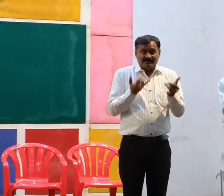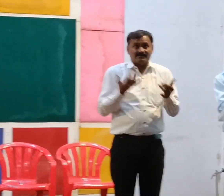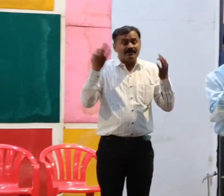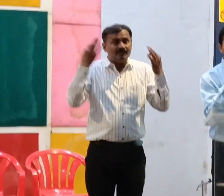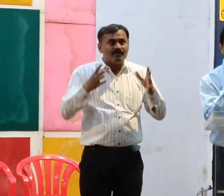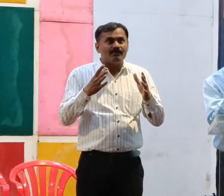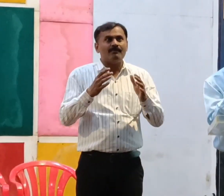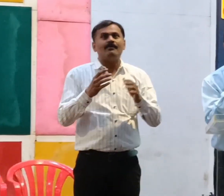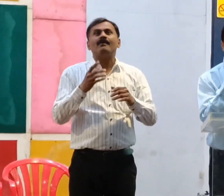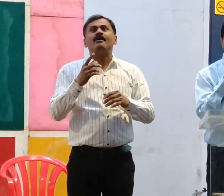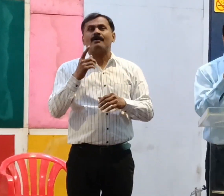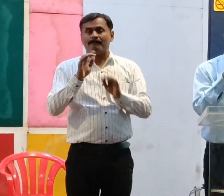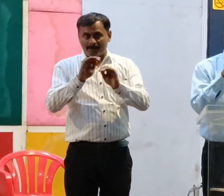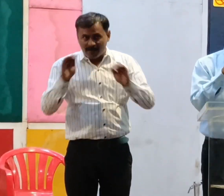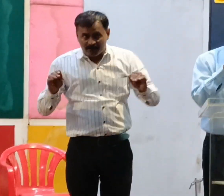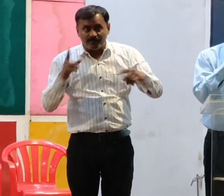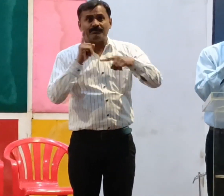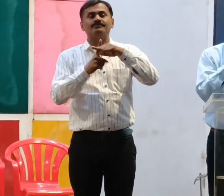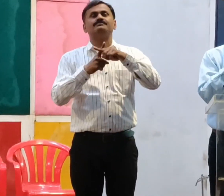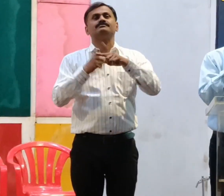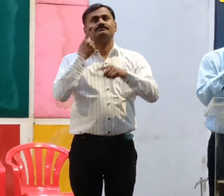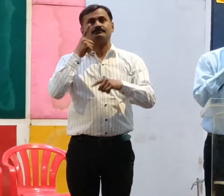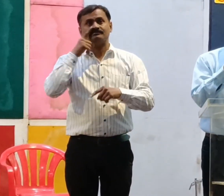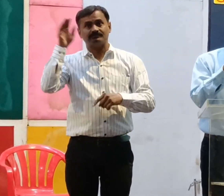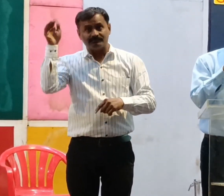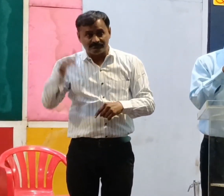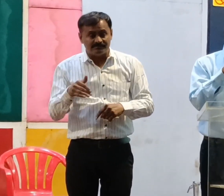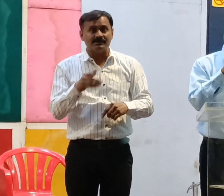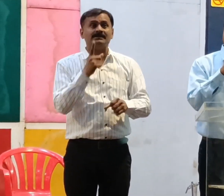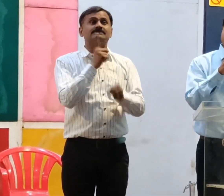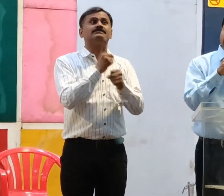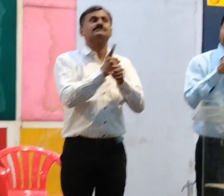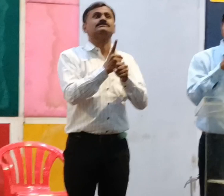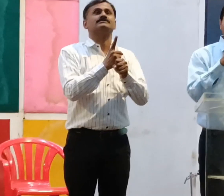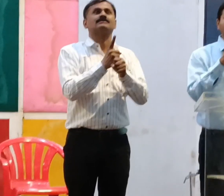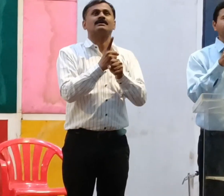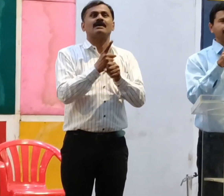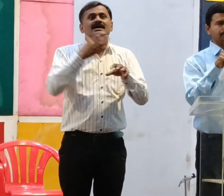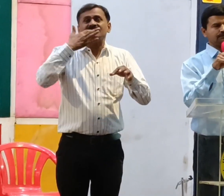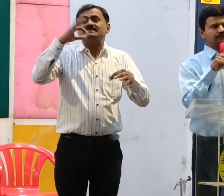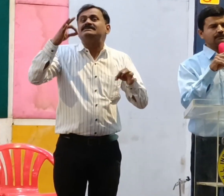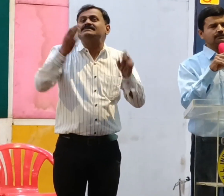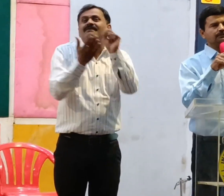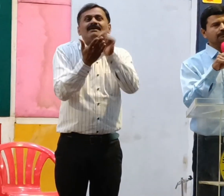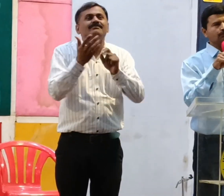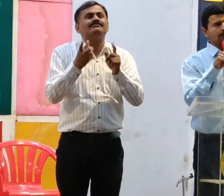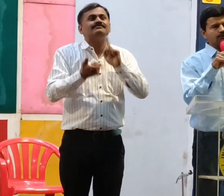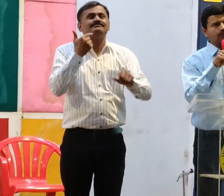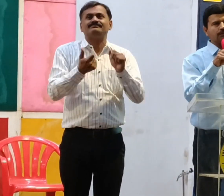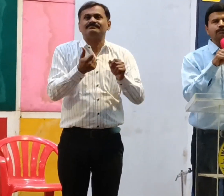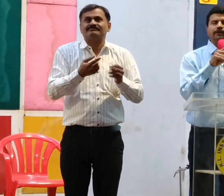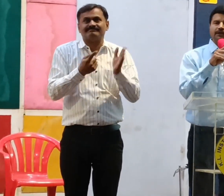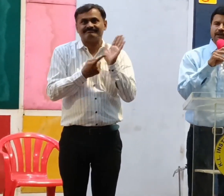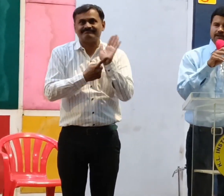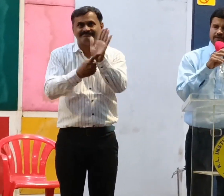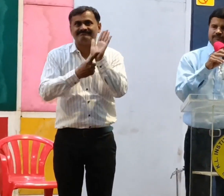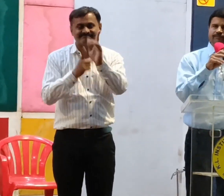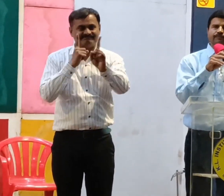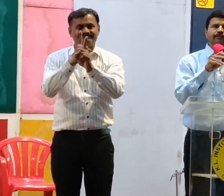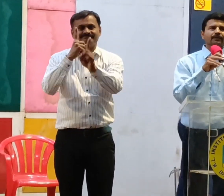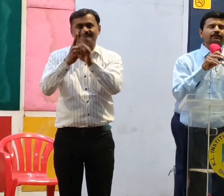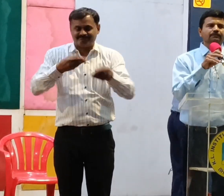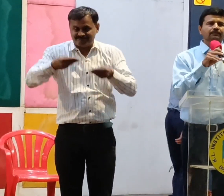વિદ્યાર્થી, વાલી, શિક્ષક અને એમણે લખેલા પેપર 1-to-1 મીટિંગ